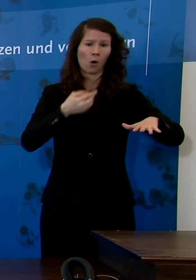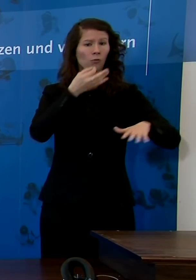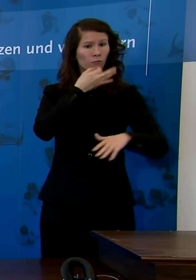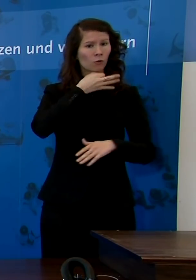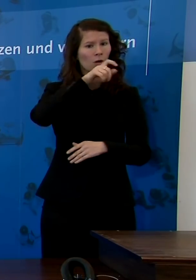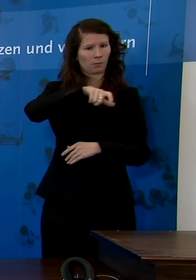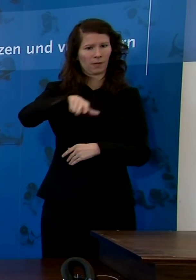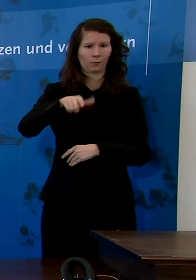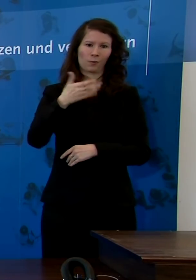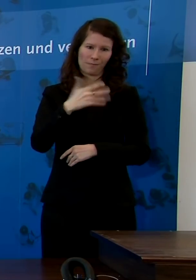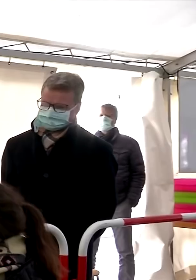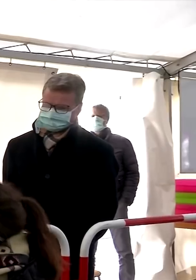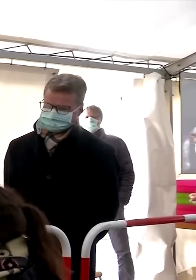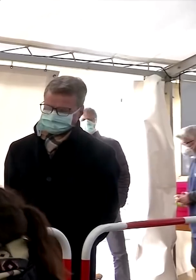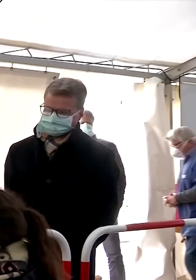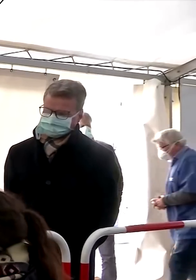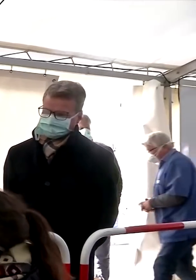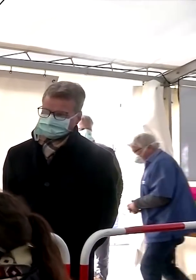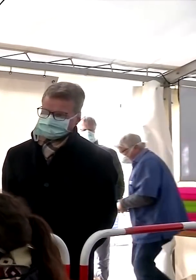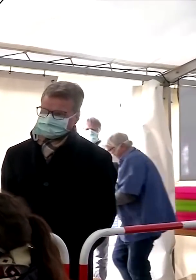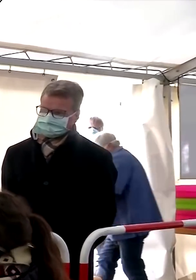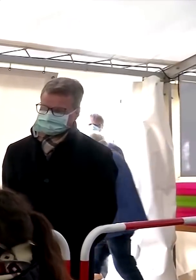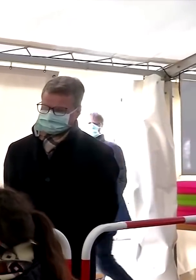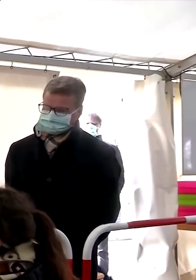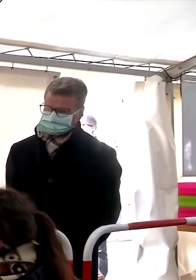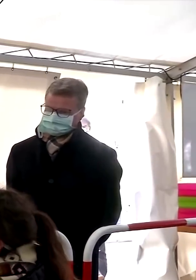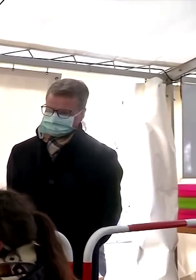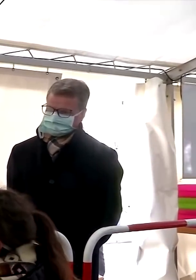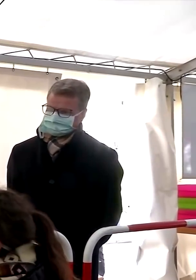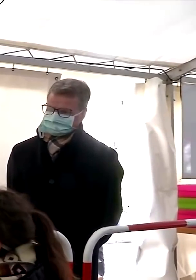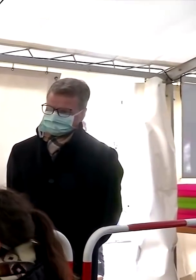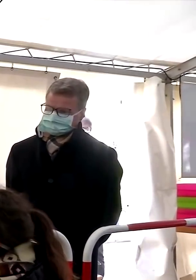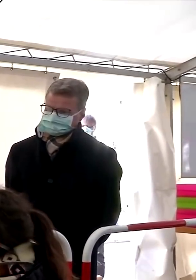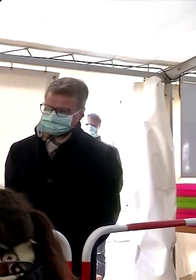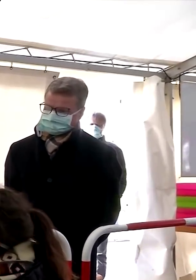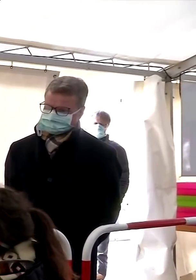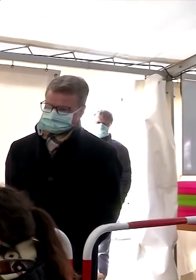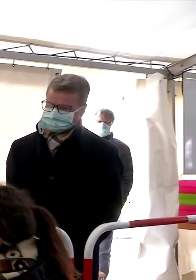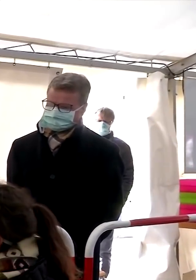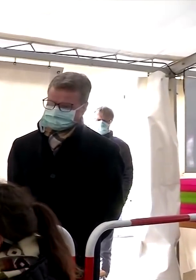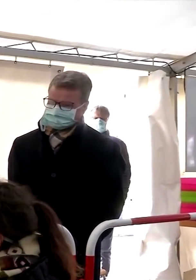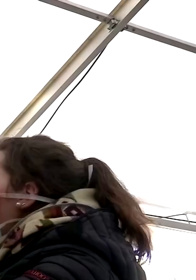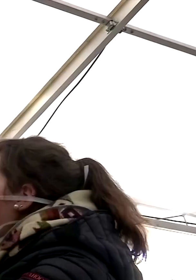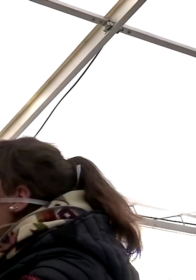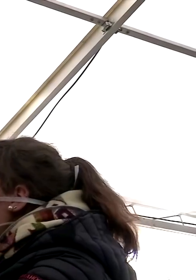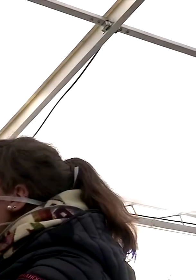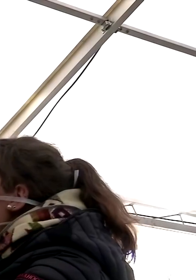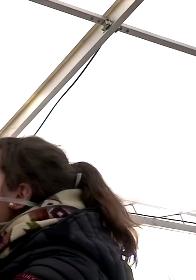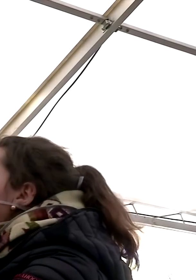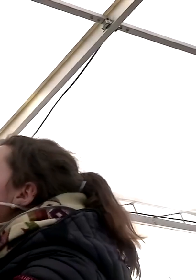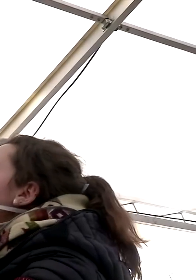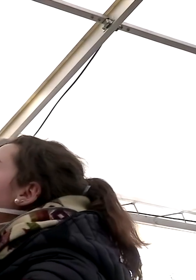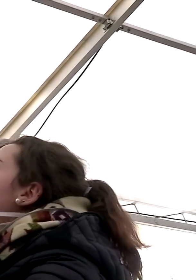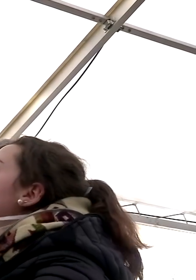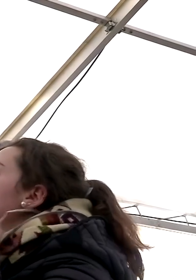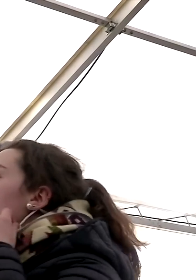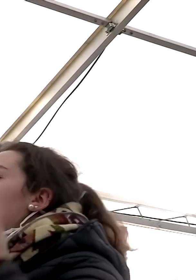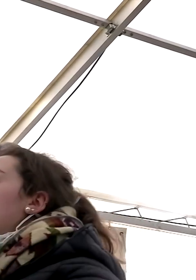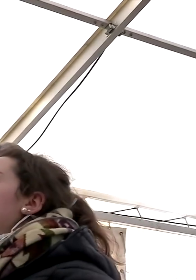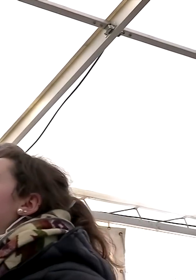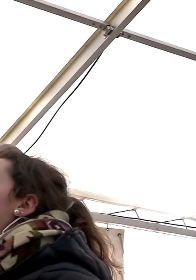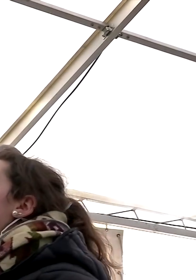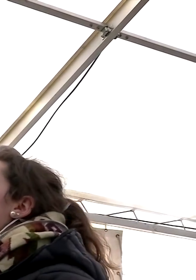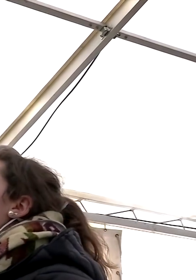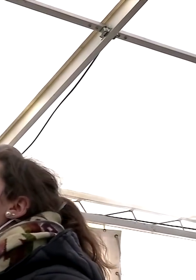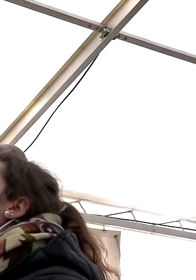jüngeren Mitmenschen. Wieler forderte, dass künftig grundsätzlich nur Menschen mit typischen Symptomen getestet werden.